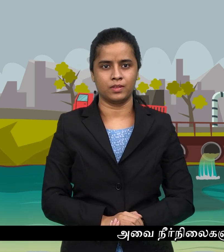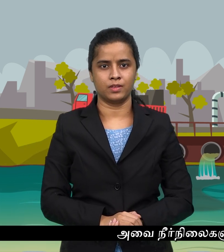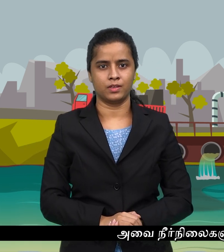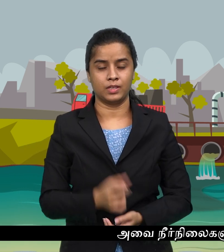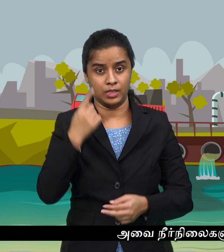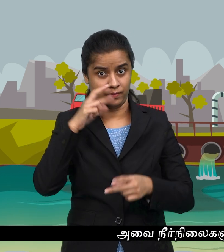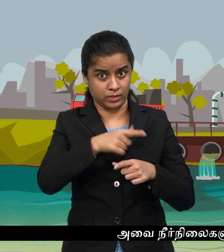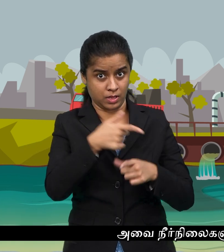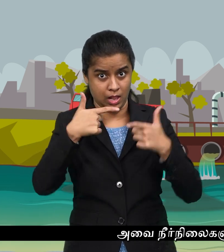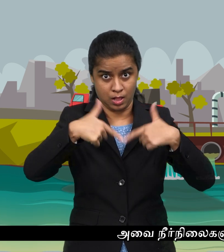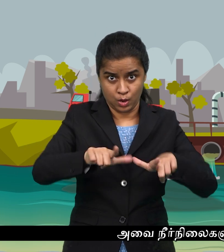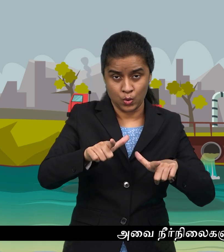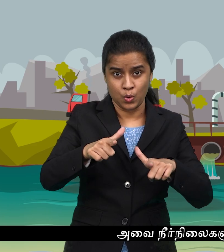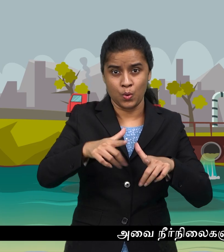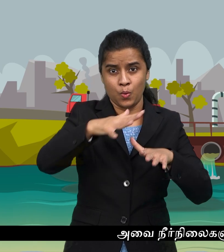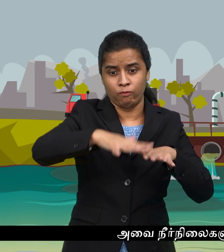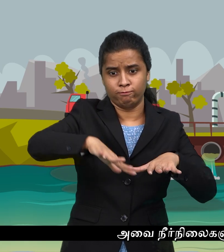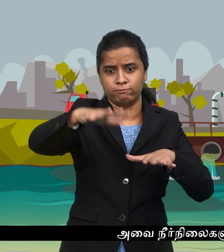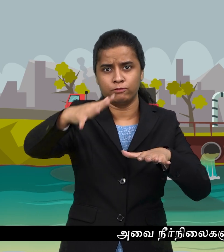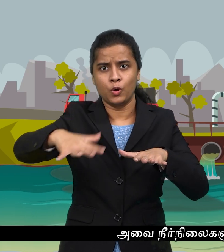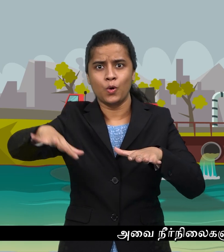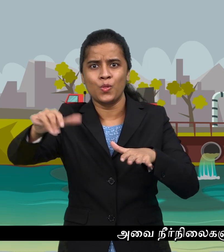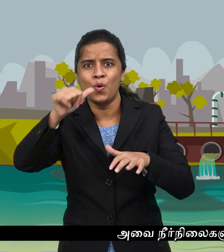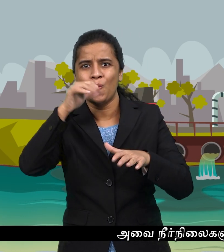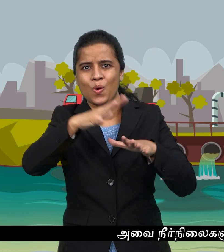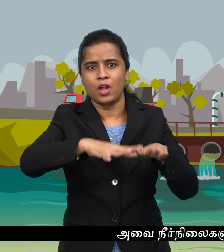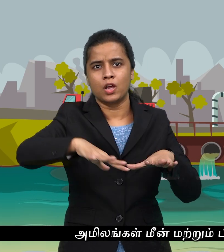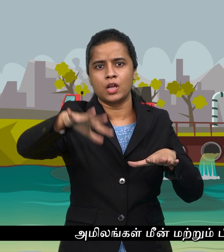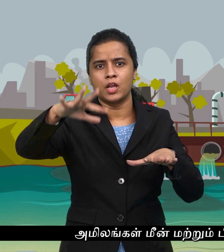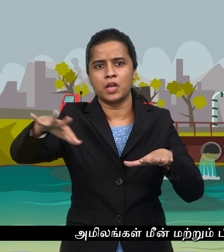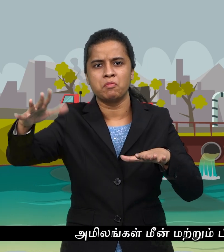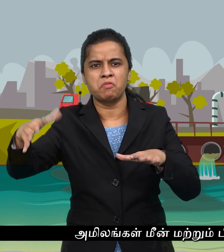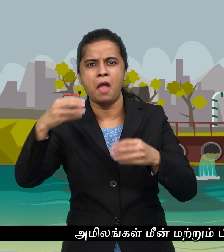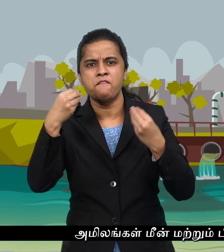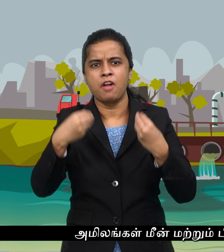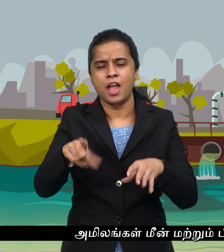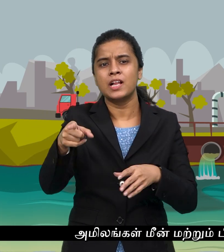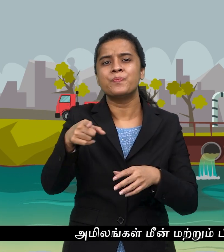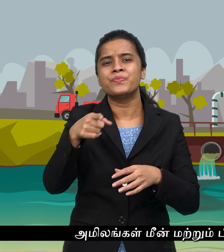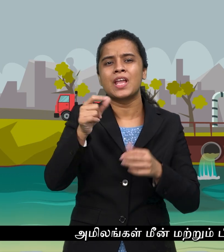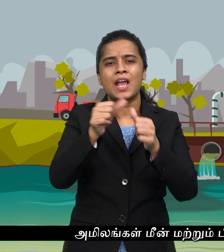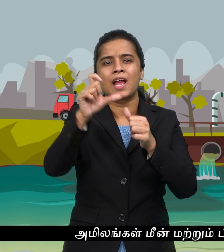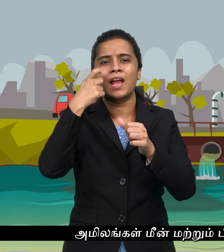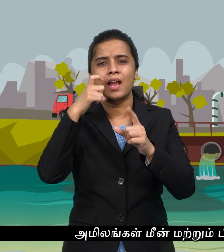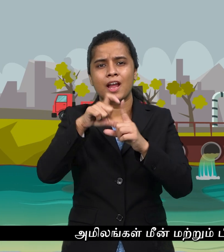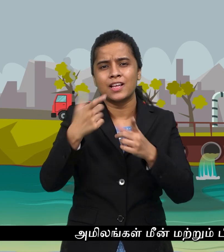அவை நீர்நிலைகளுக்குள் செல்ல அனுமதித்தால் அமிலங்கள் மீன் மற்றும் பிற